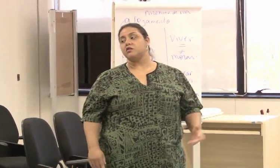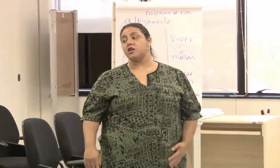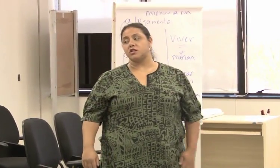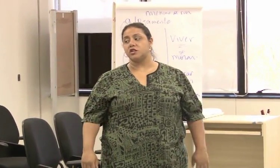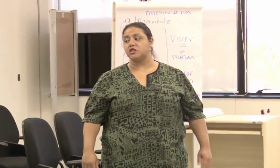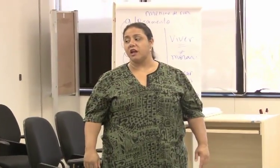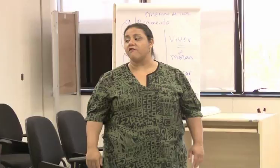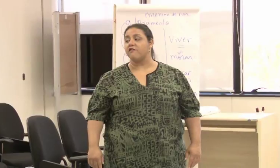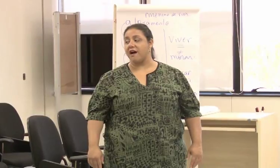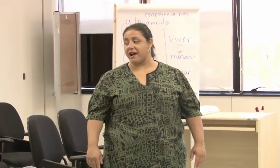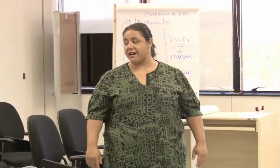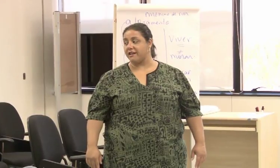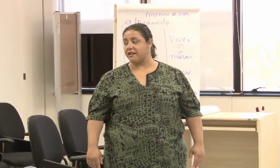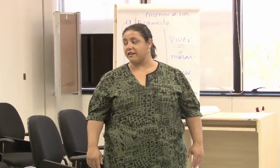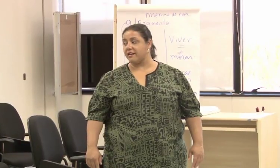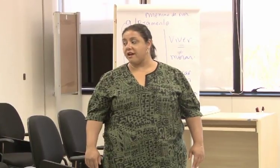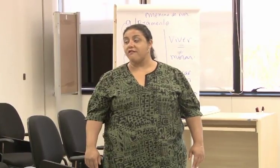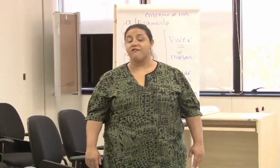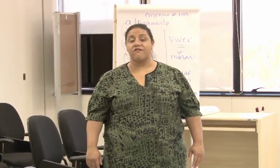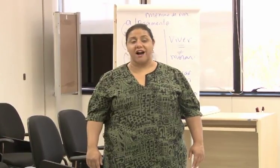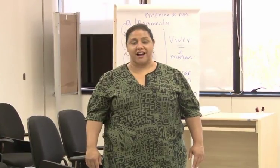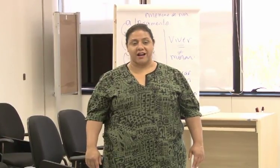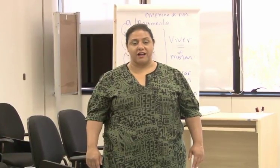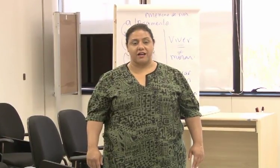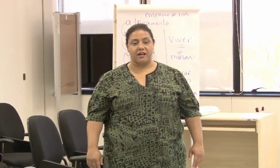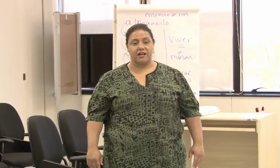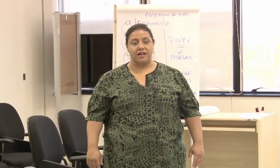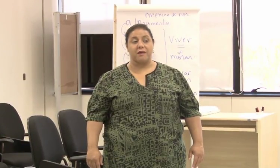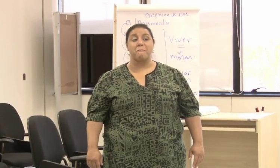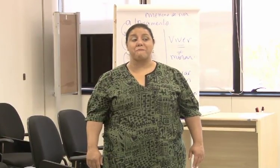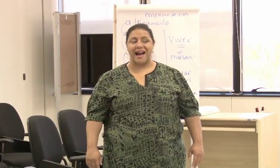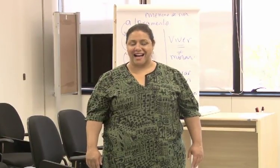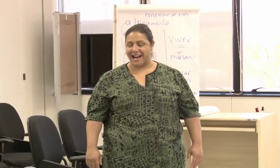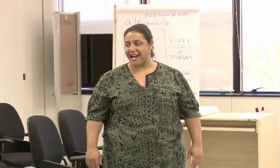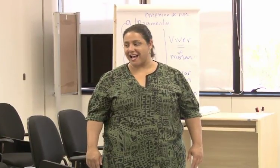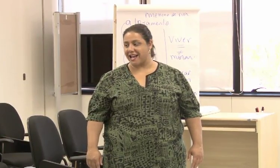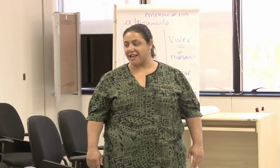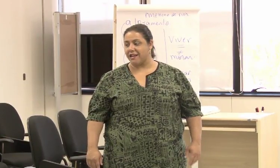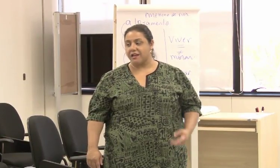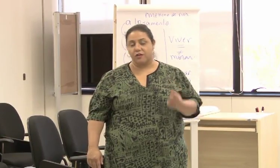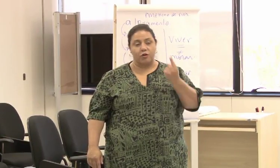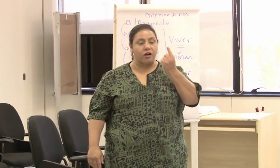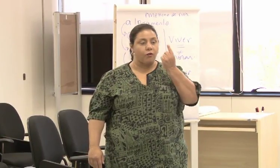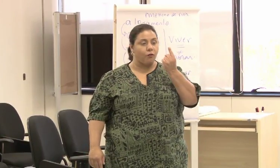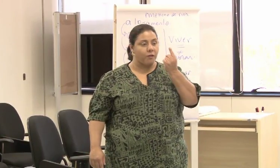Gente, a gente tem faca, vaca, paca, que troca uma